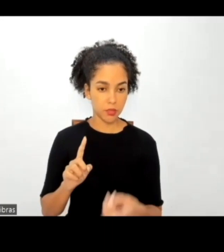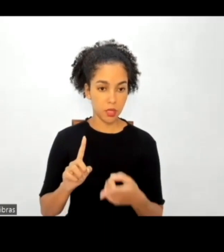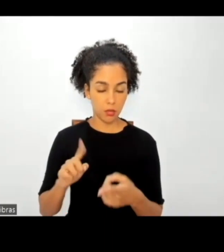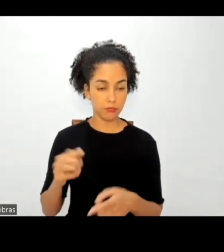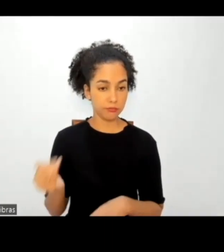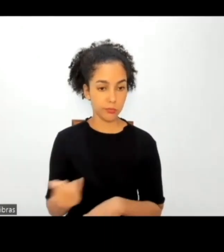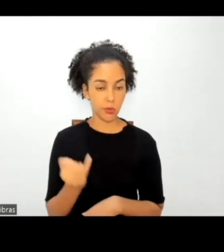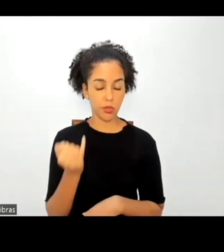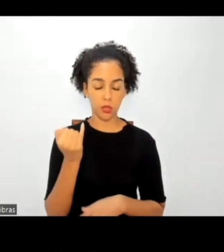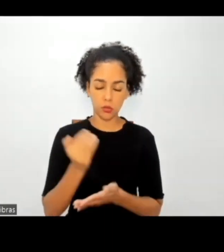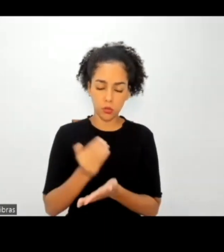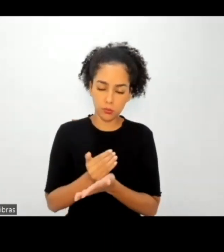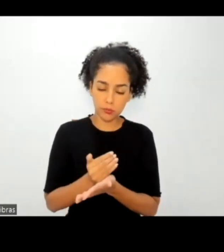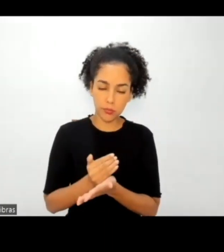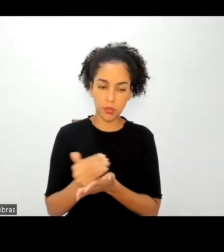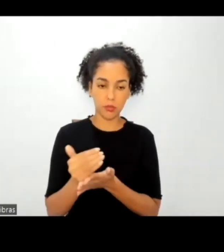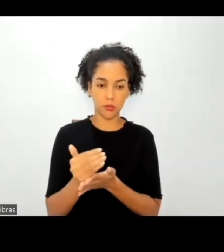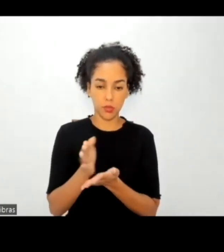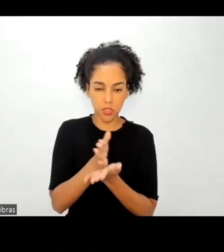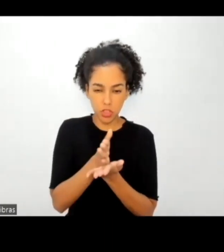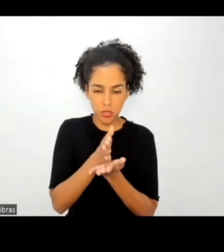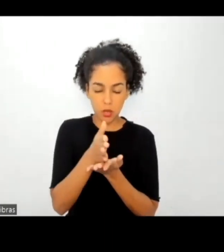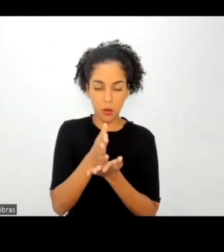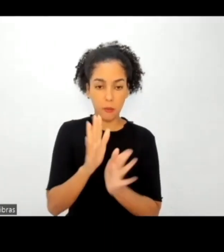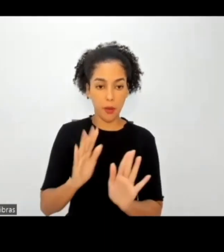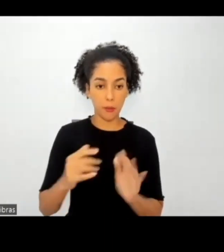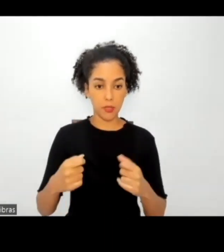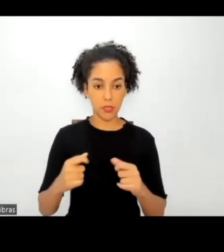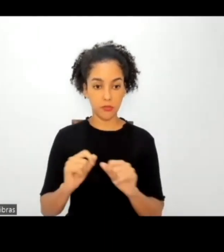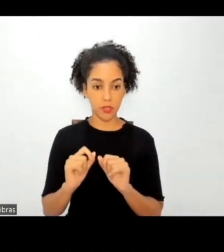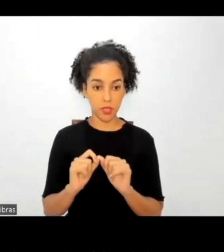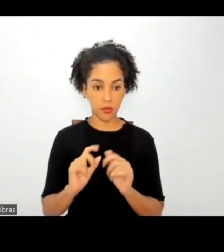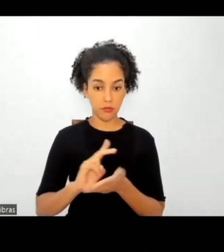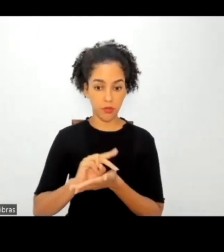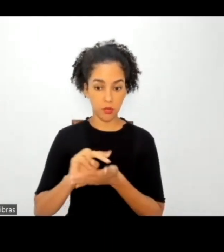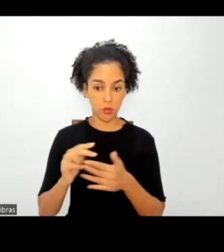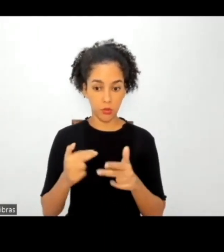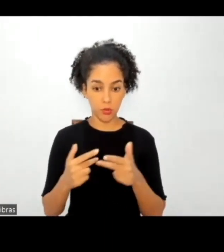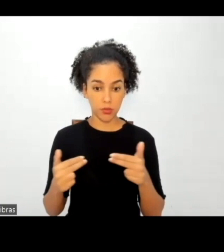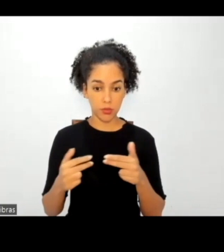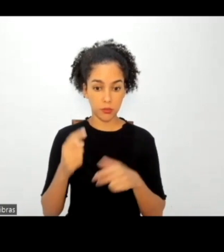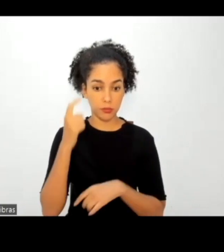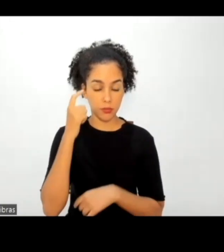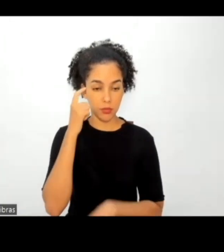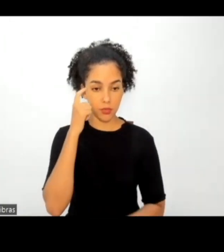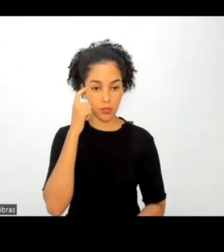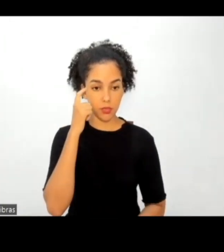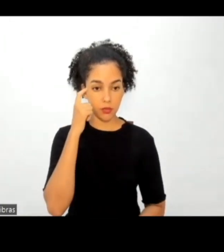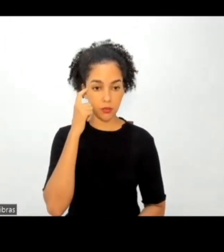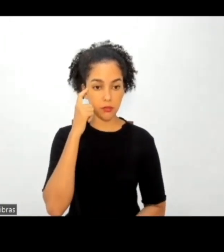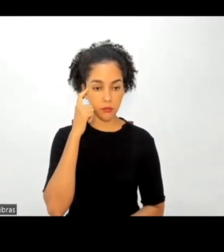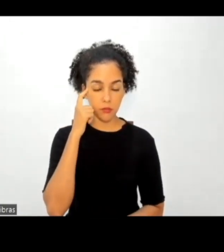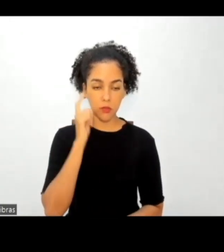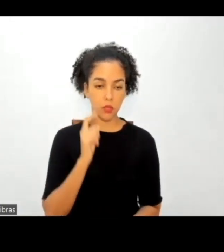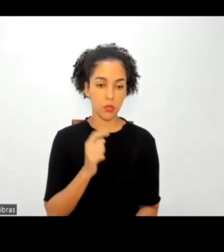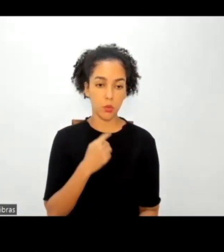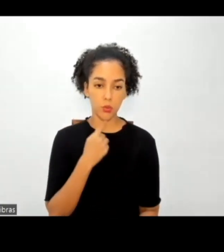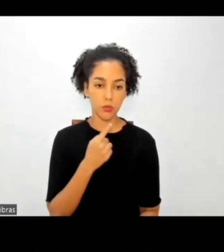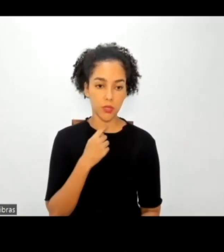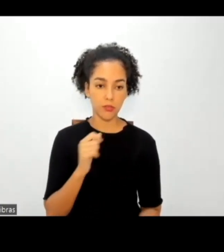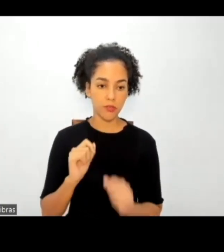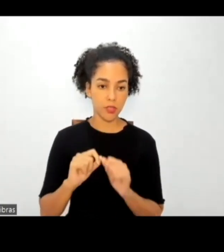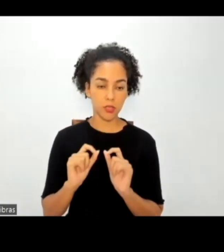partida, nossa bússola. Mas a gente precisa fazer as mediações para pensar nossa particularidade sócio-histórica. Não dá para a gente fazer uma